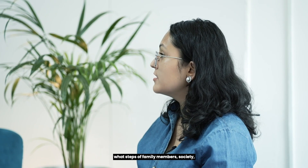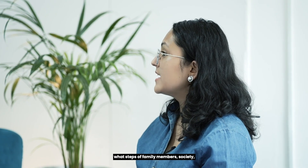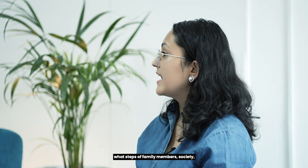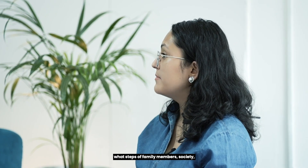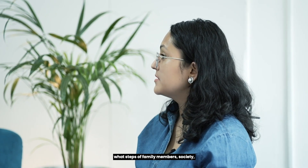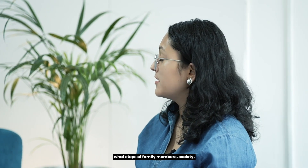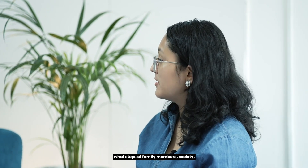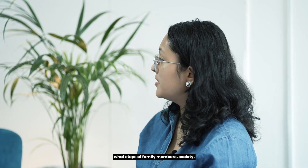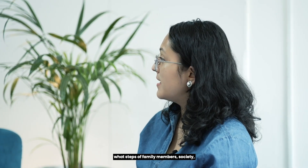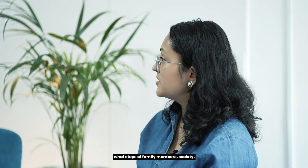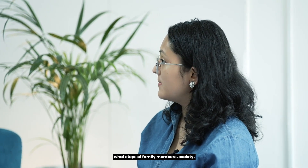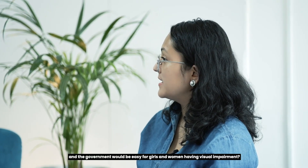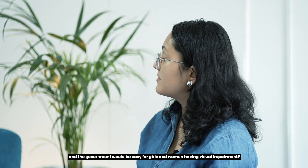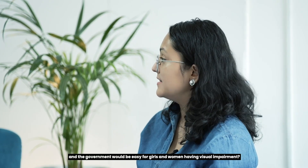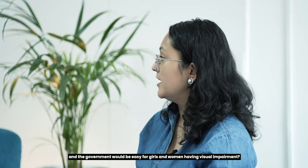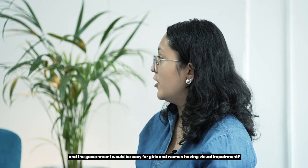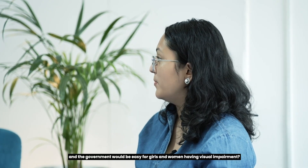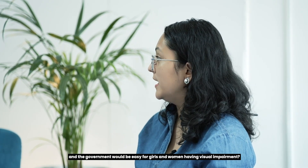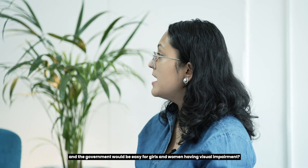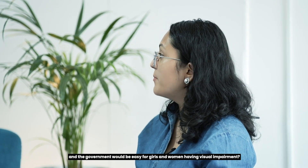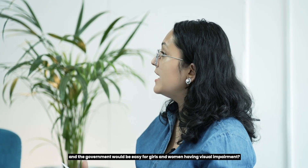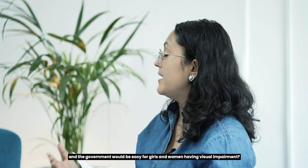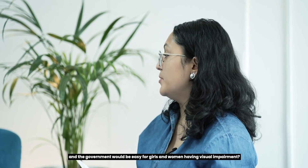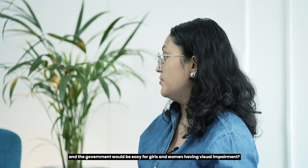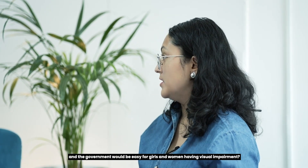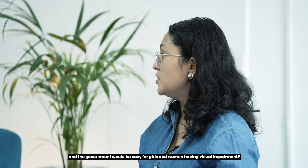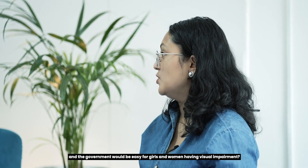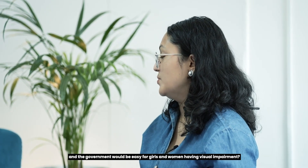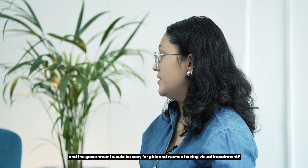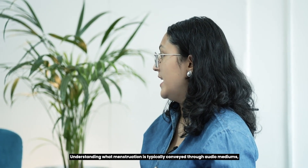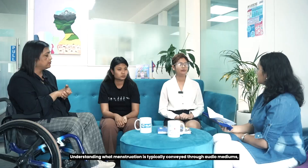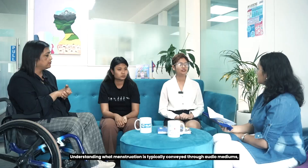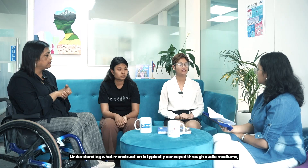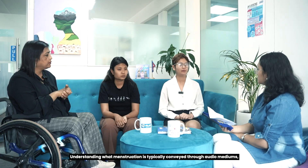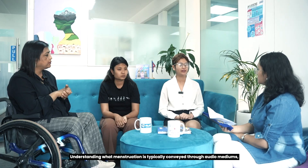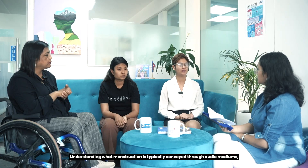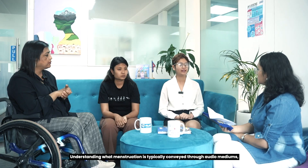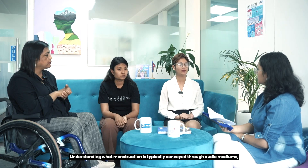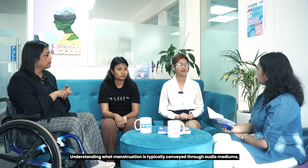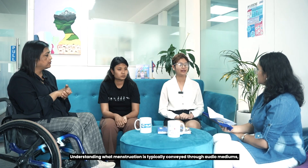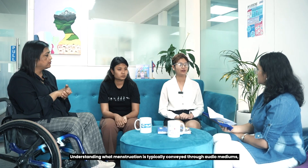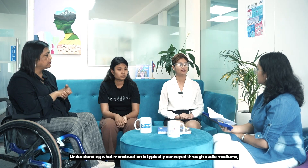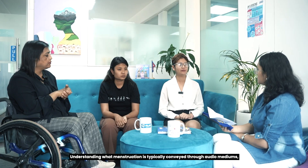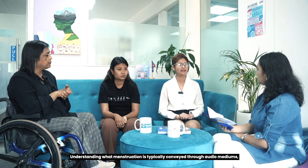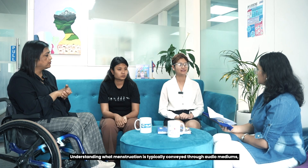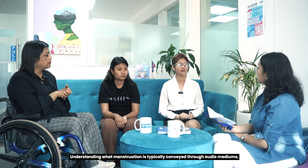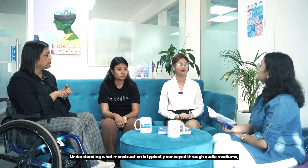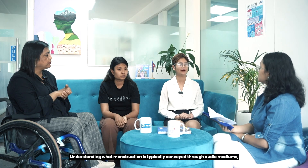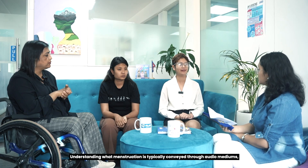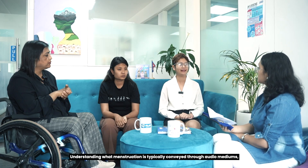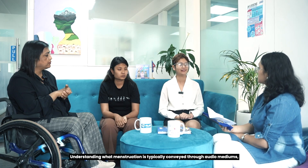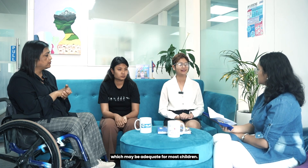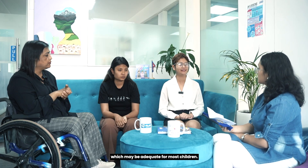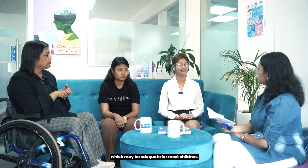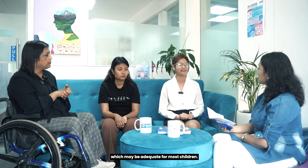चाहिँ कस्तो खालका व्यवस्था घर परिवार समाज राज्यले गर्यो भने महिनावारी प्रक्रिया सजिलो हुन्छ होला। मेन्स्ट्रुएसन भनेको के हो भन्ने कुरा त अरू सबैजनासँग